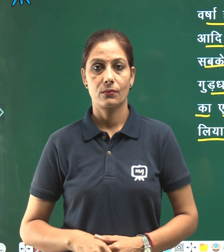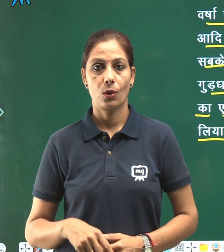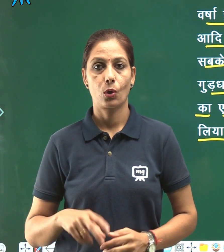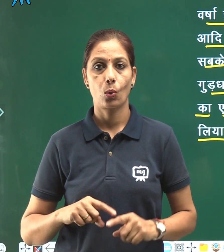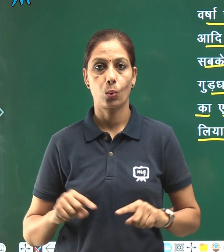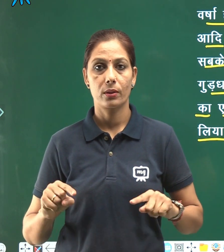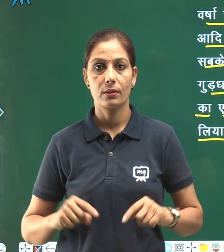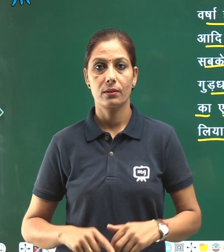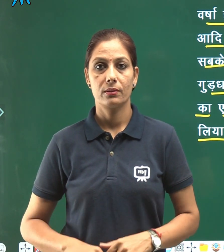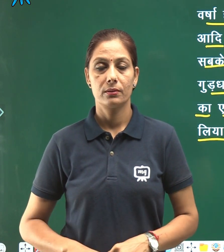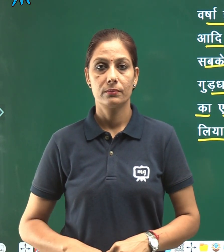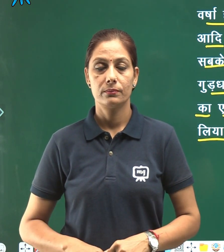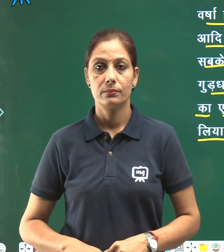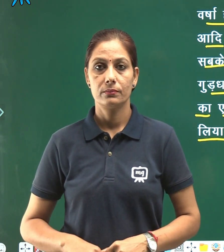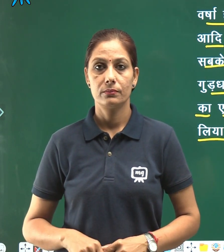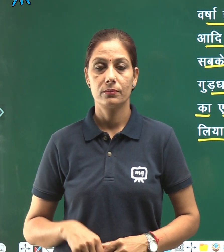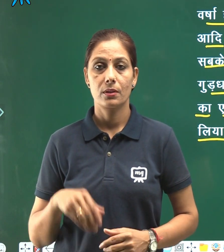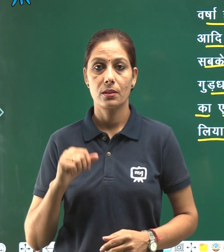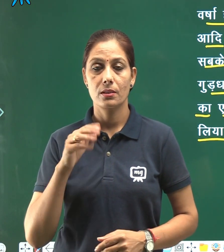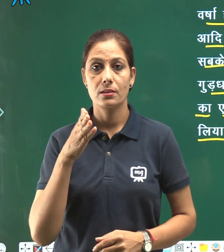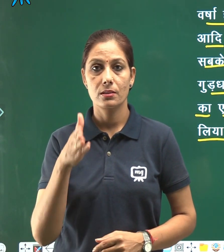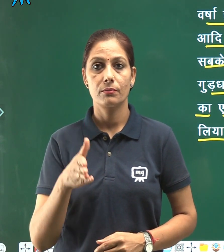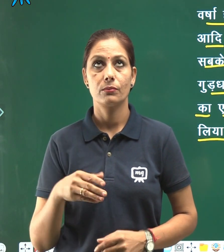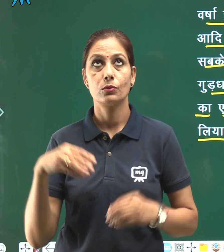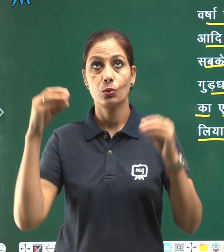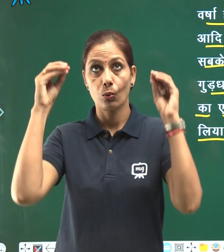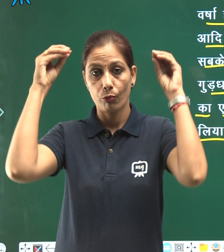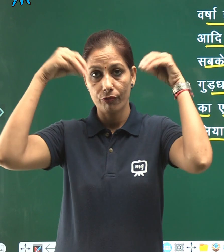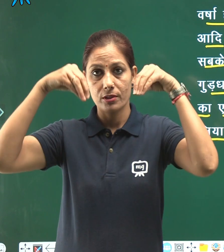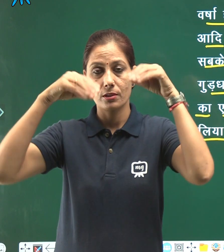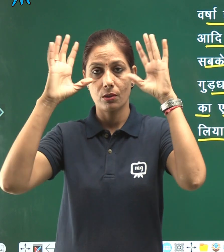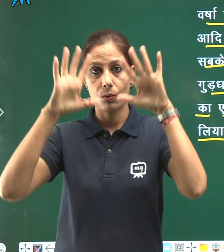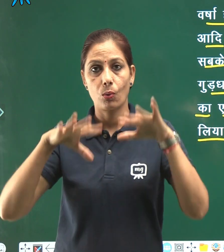क्योंकि जब वर्षा होगी